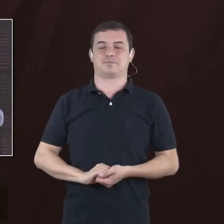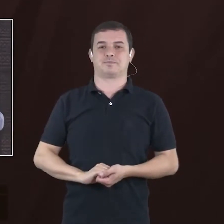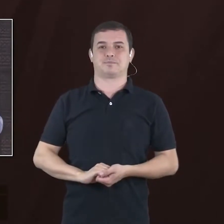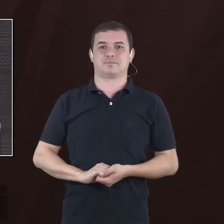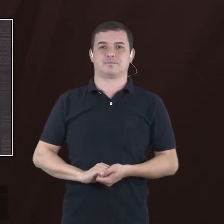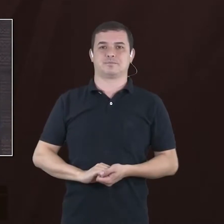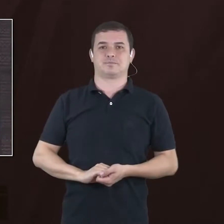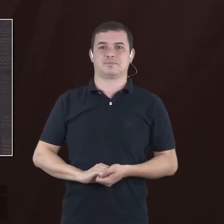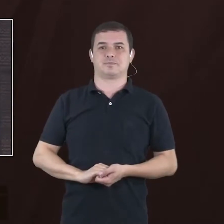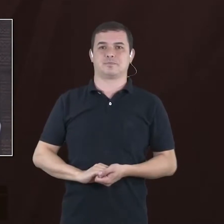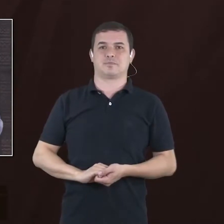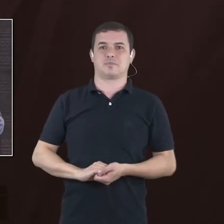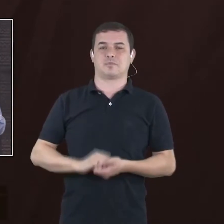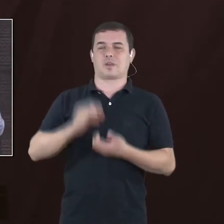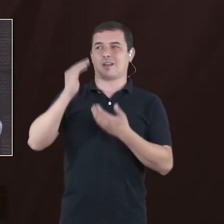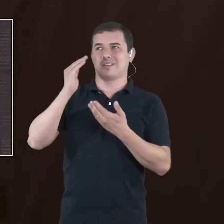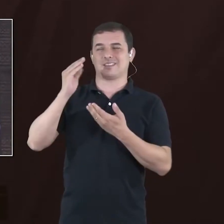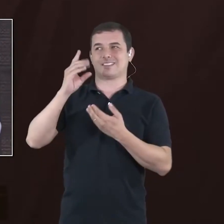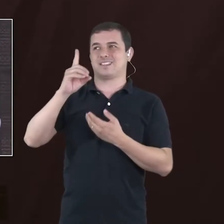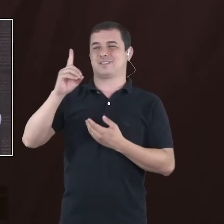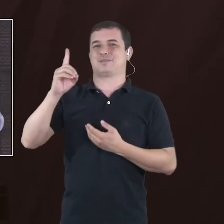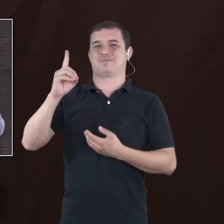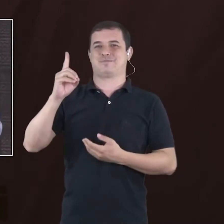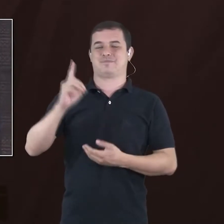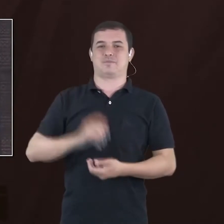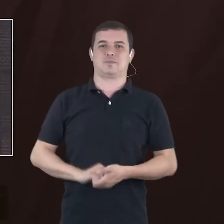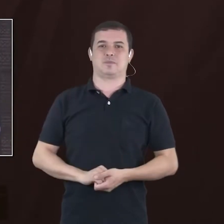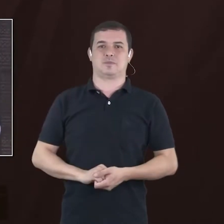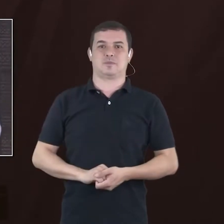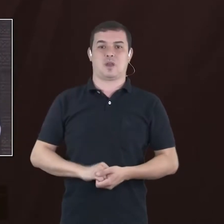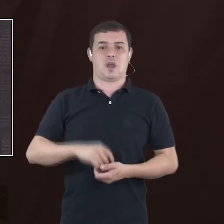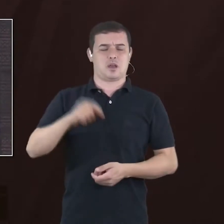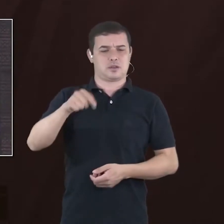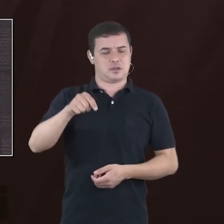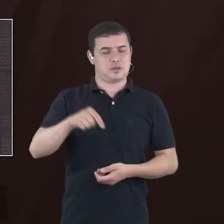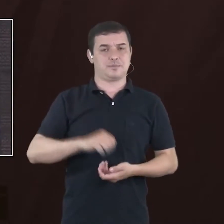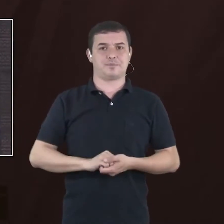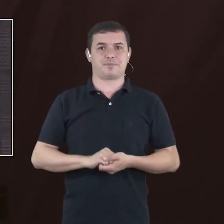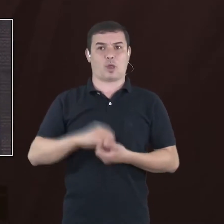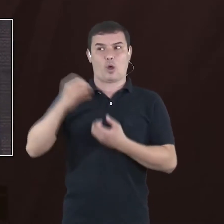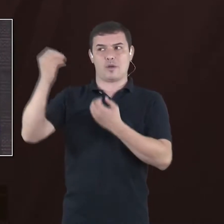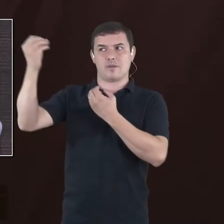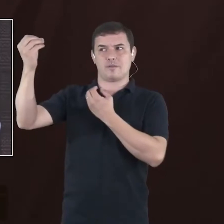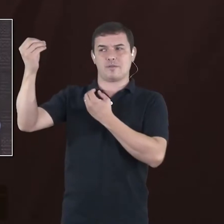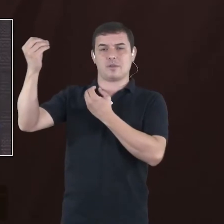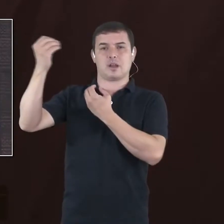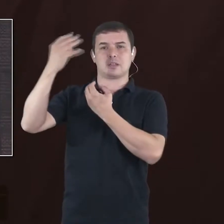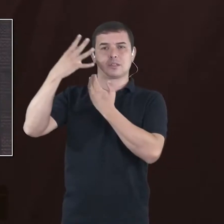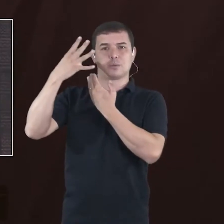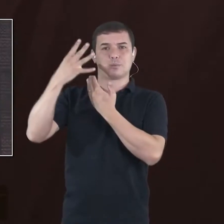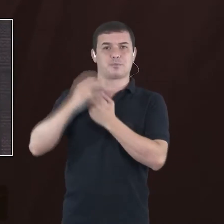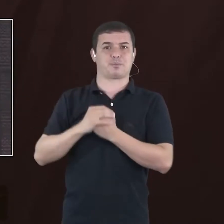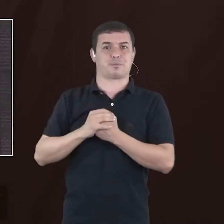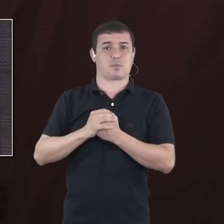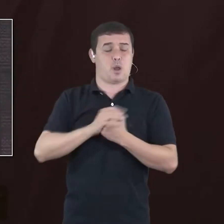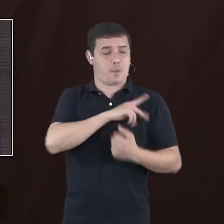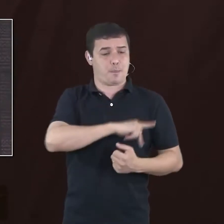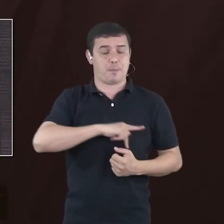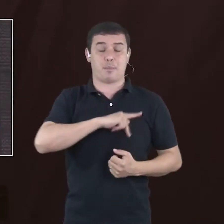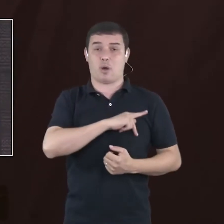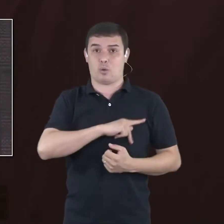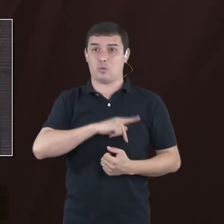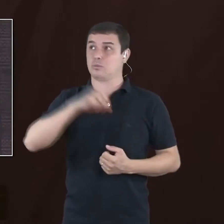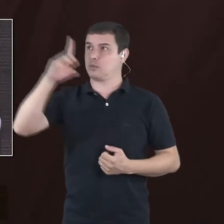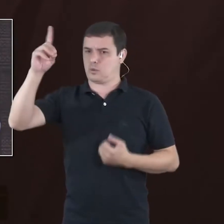Graças a Deus, irmãos, aqui na terra alguém recebeu essas revelações. Se Paulo não tivesse recebido essas